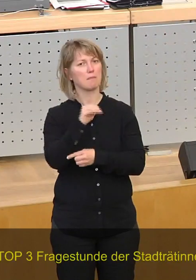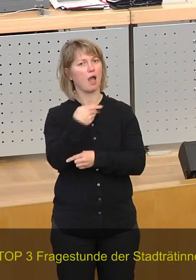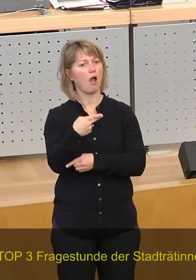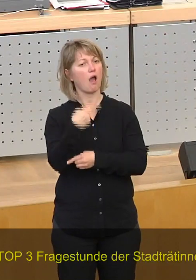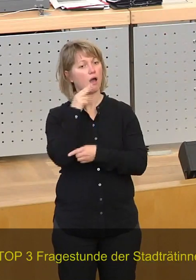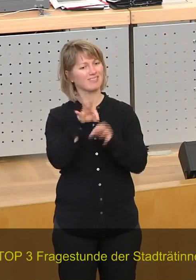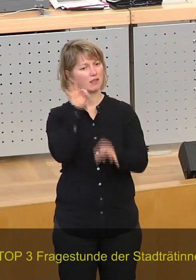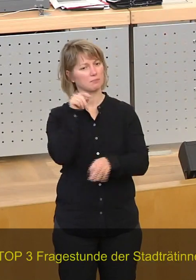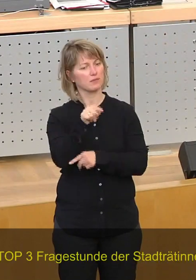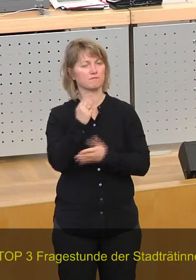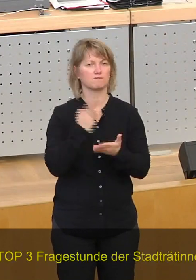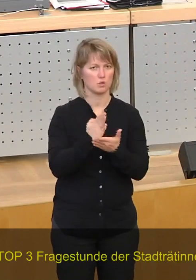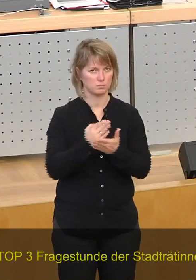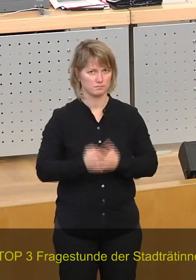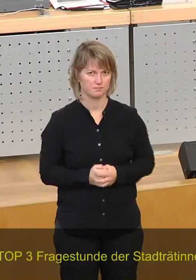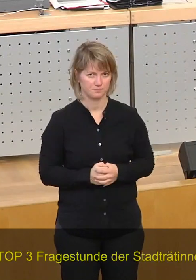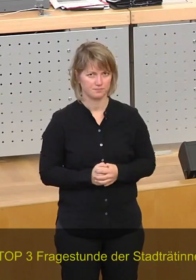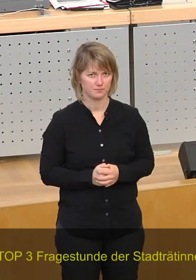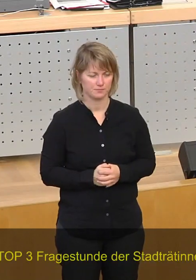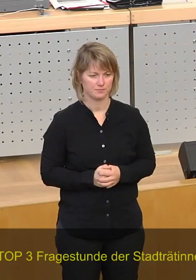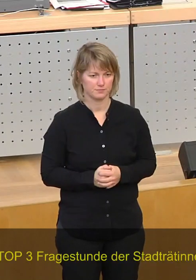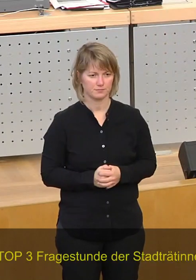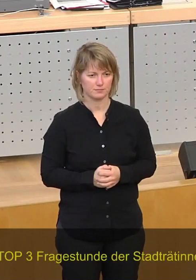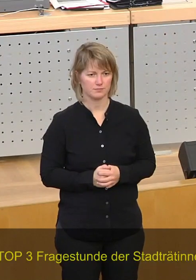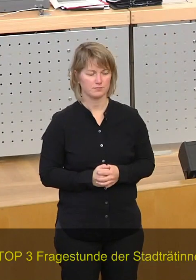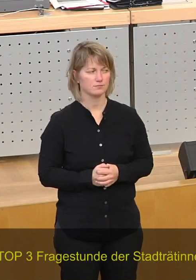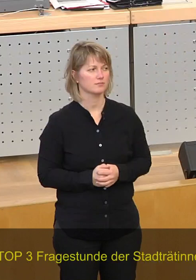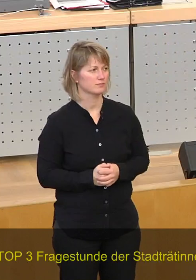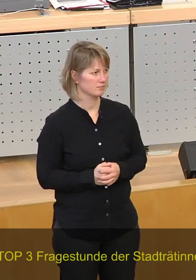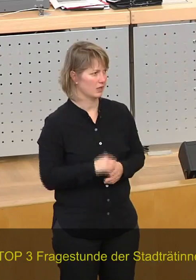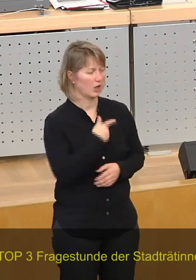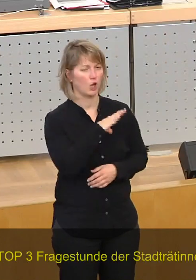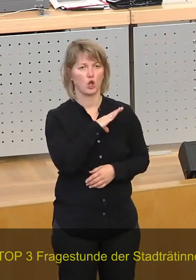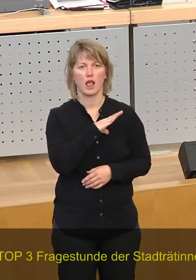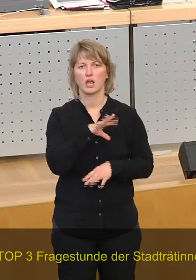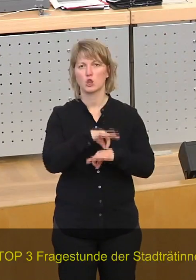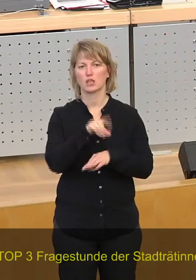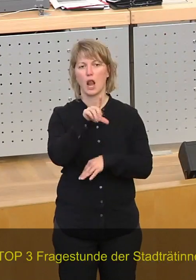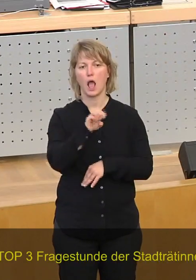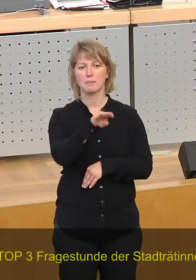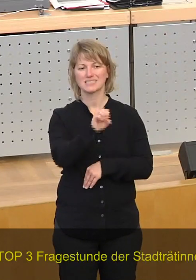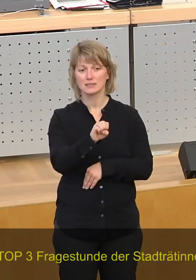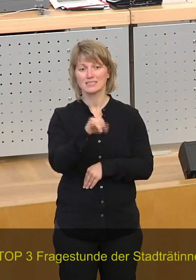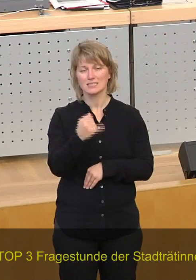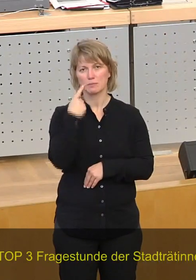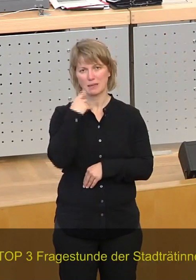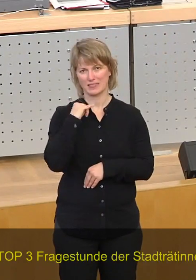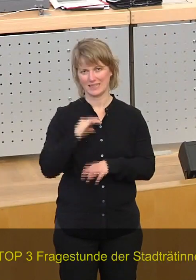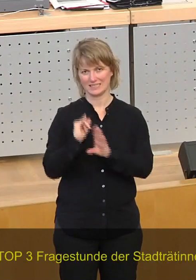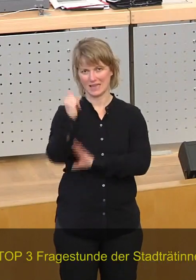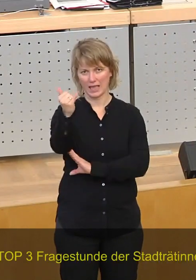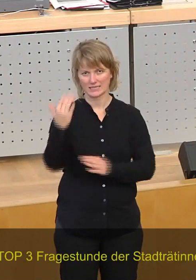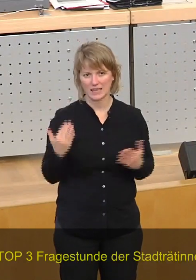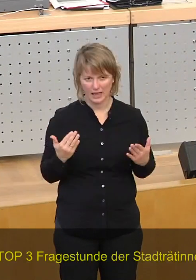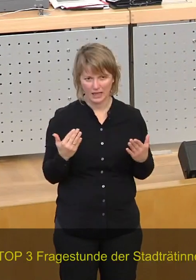KG vorgeschlagen? Der Kollege Dr. Lames auf Dienstreise ist,